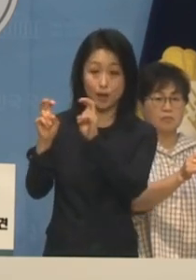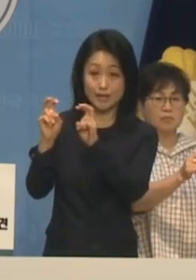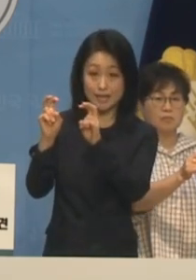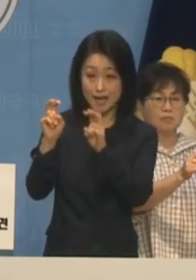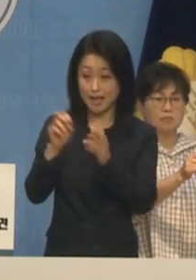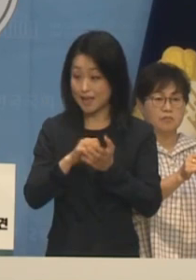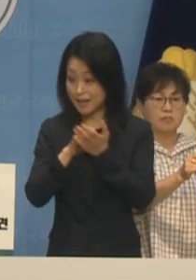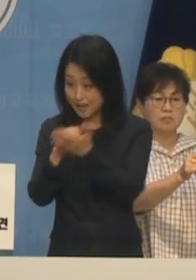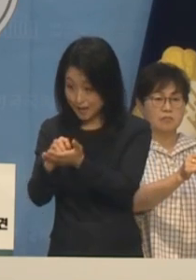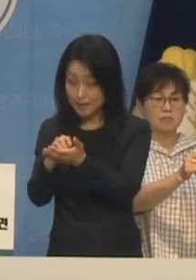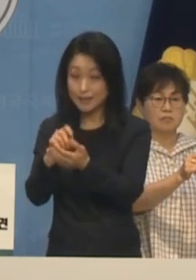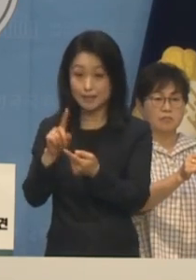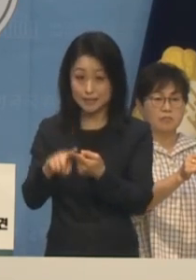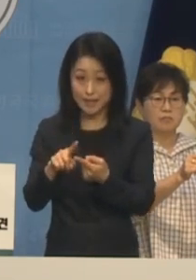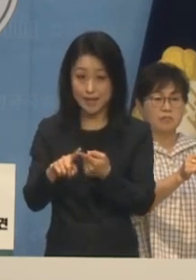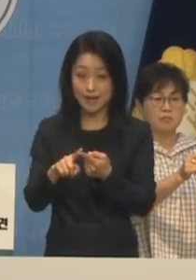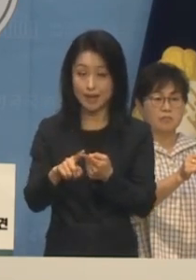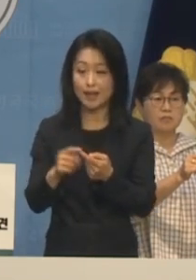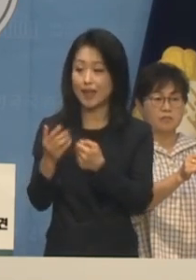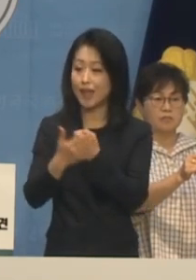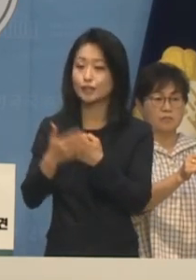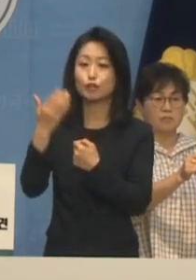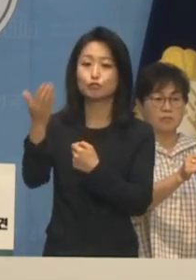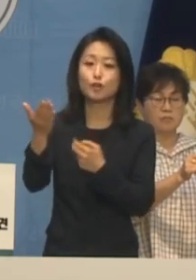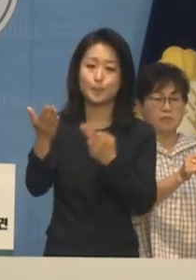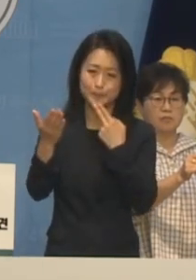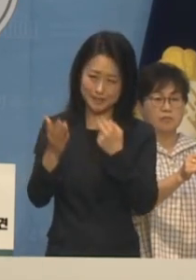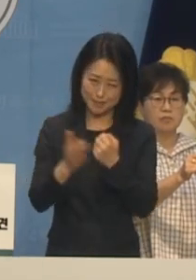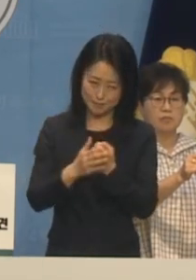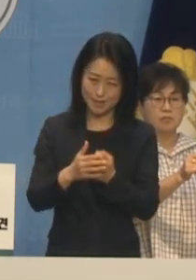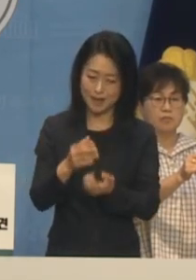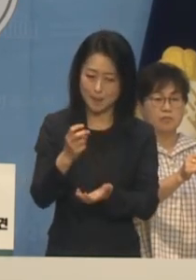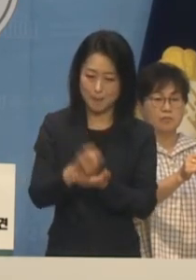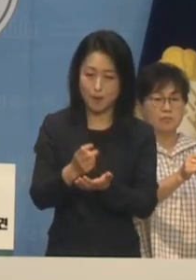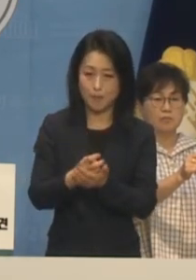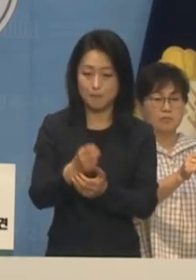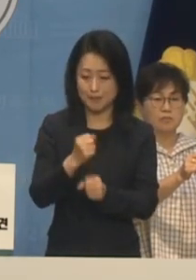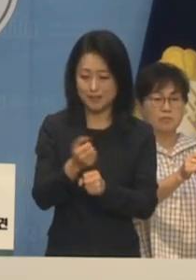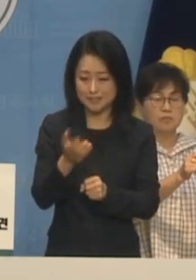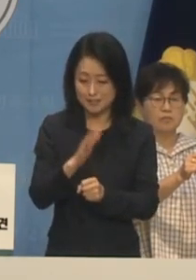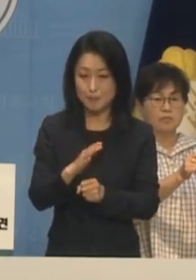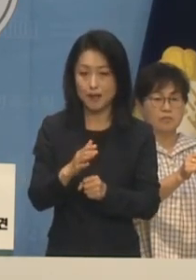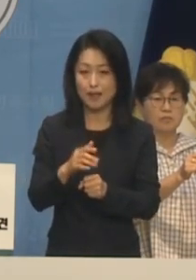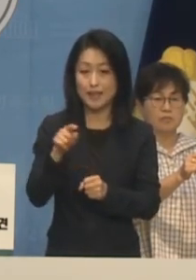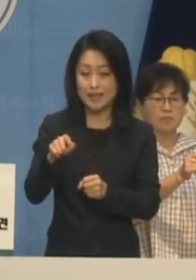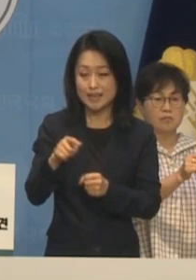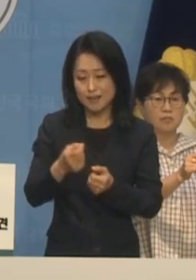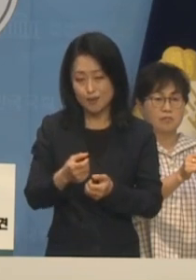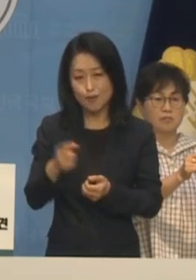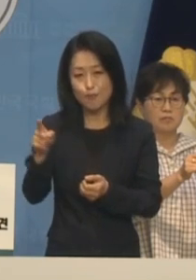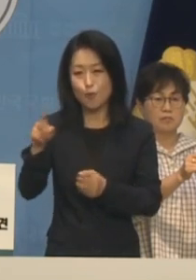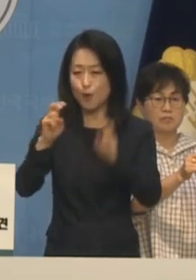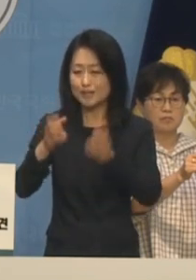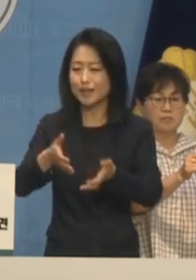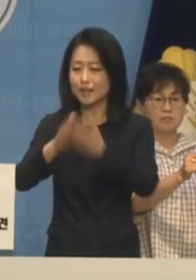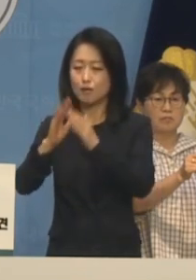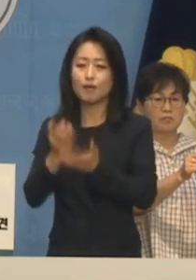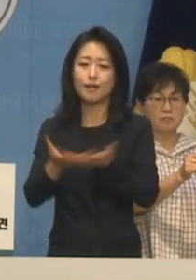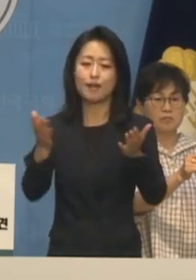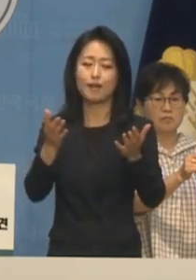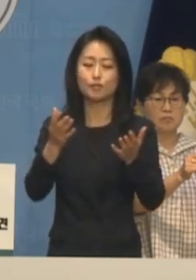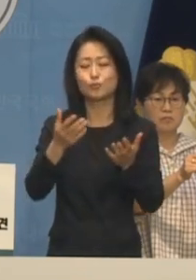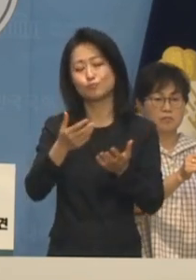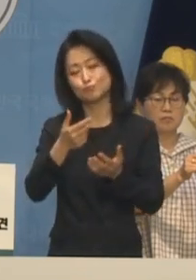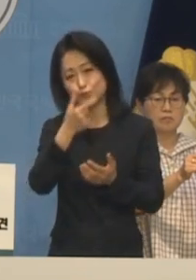이용하는 데 대한 실제적인 인센티브가 없어 제도가 활성화되지 못하고 있습니다. 영리를 목적으로 가사